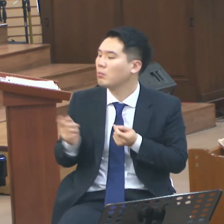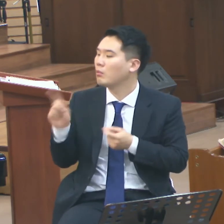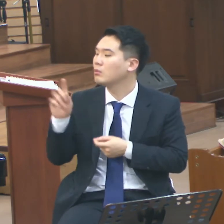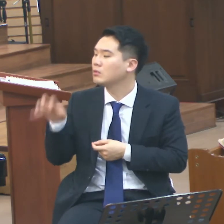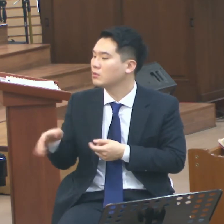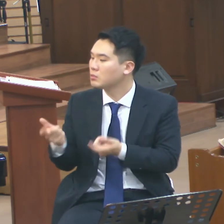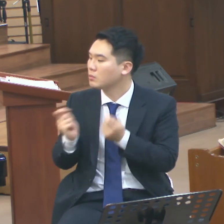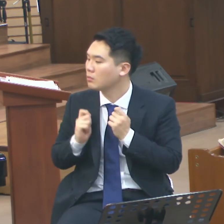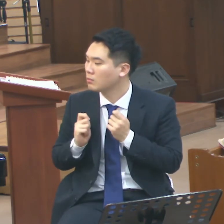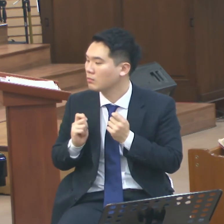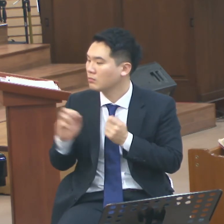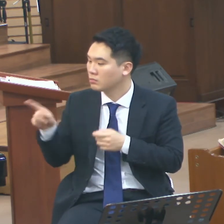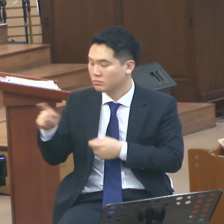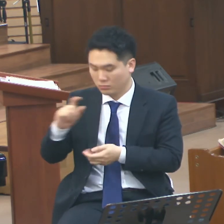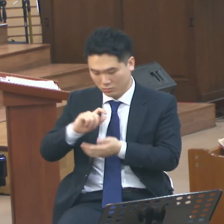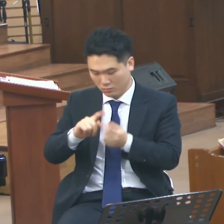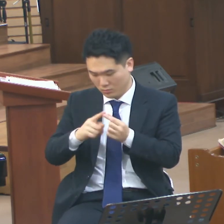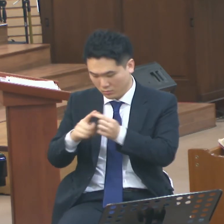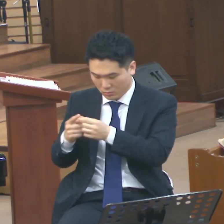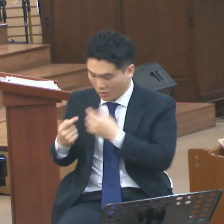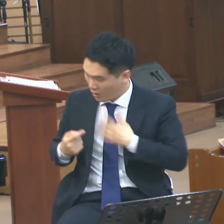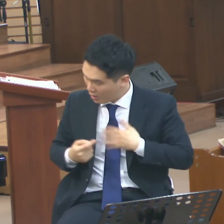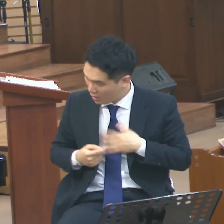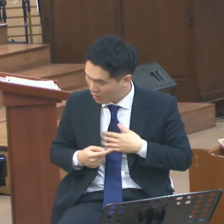글이나 알아? 이러고 있어요.